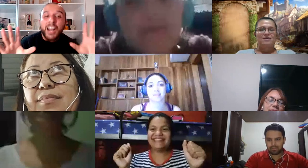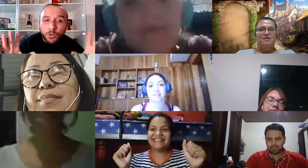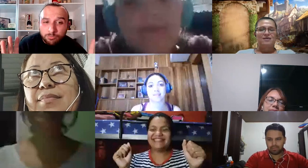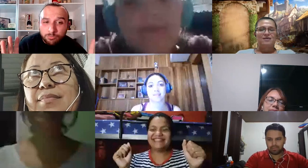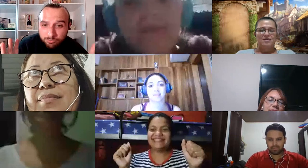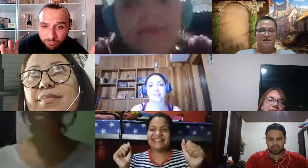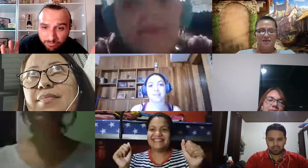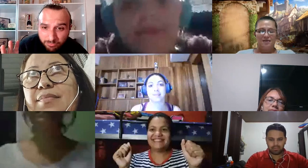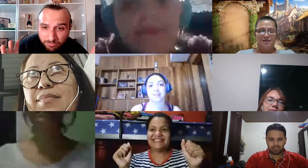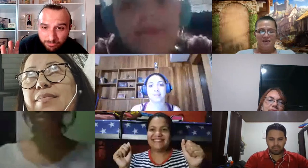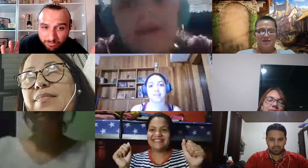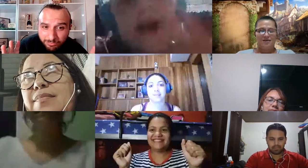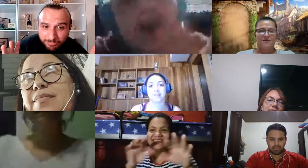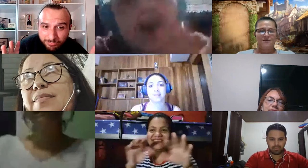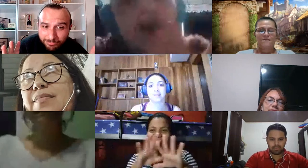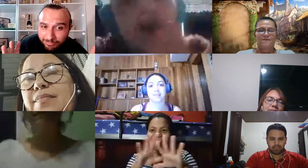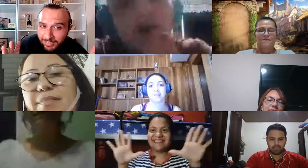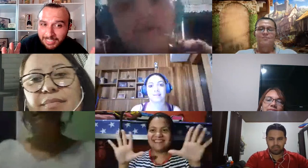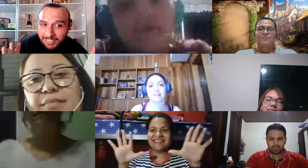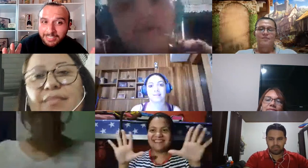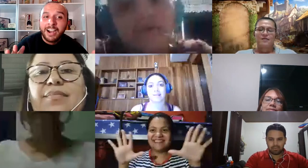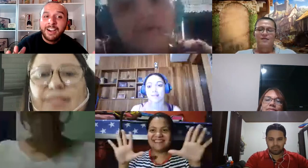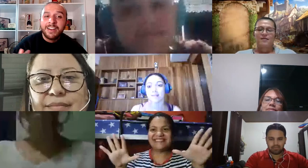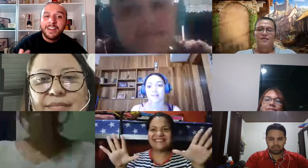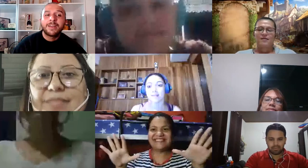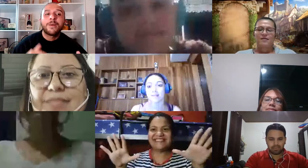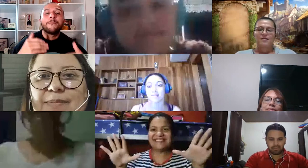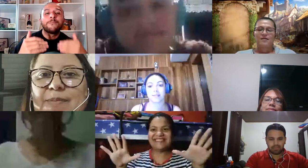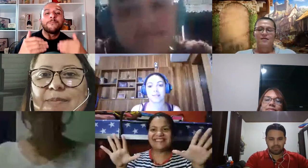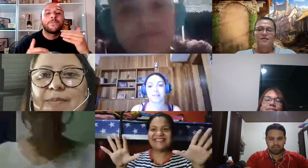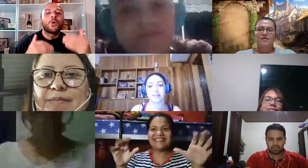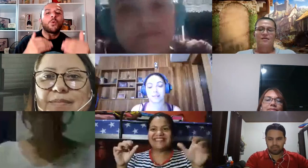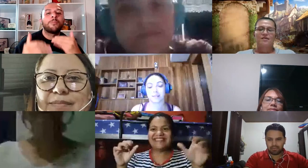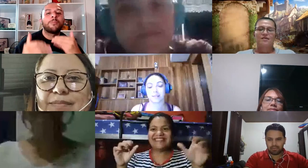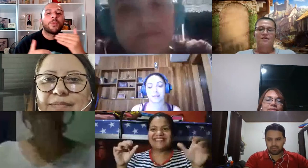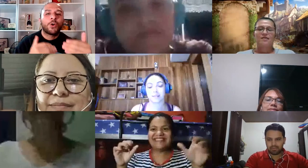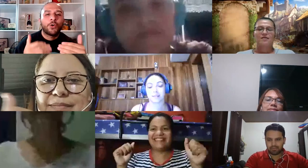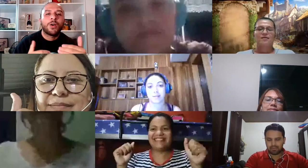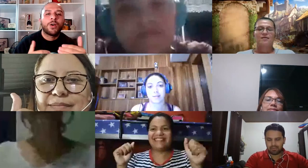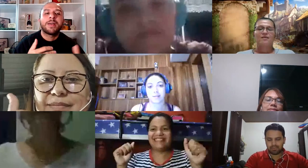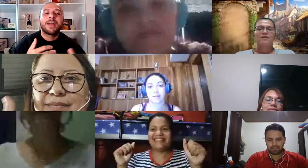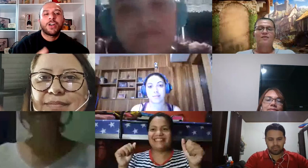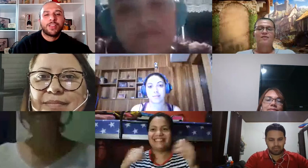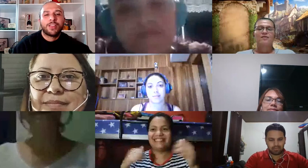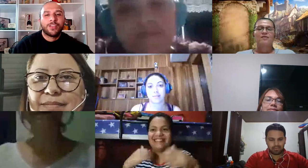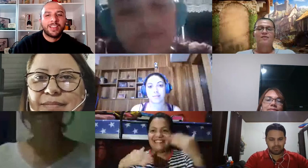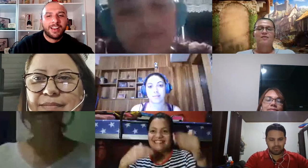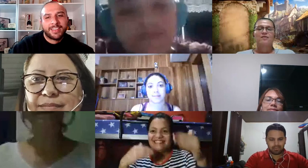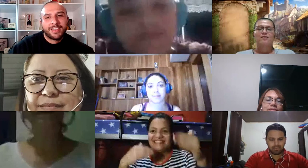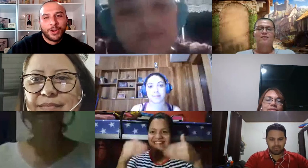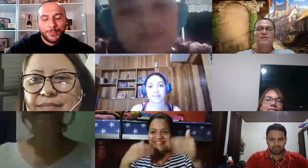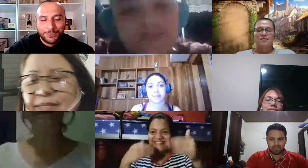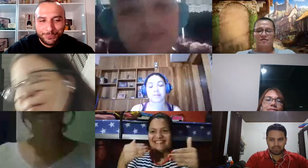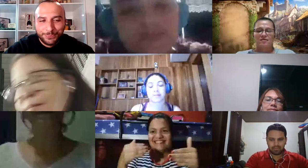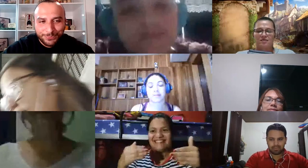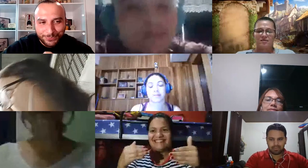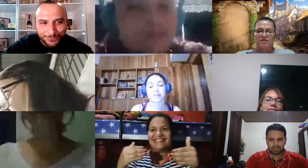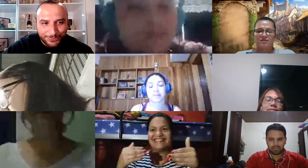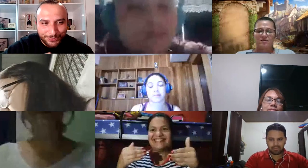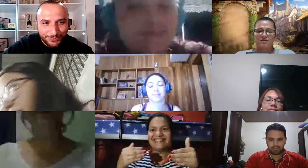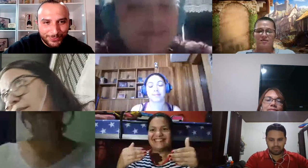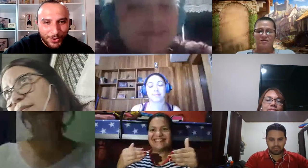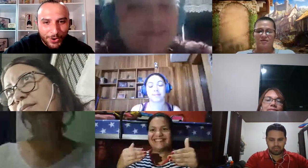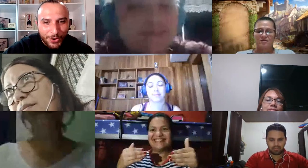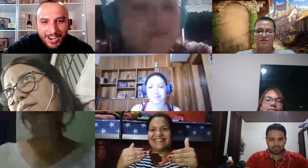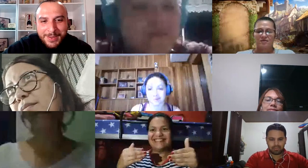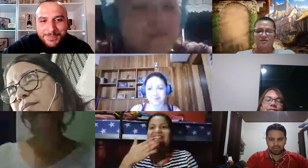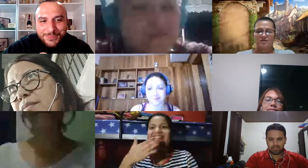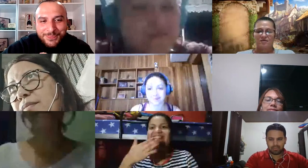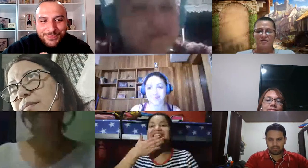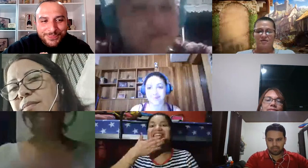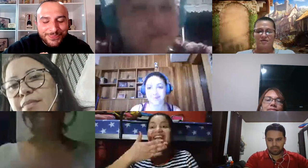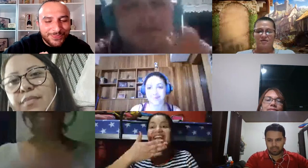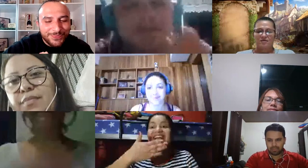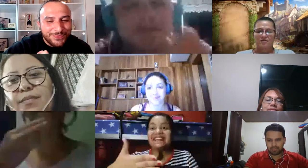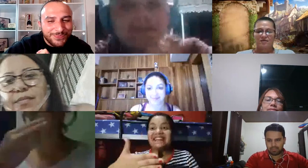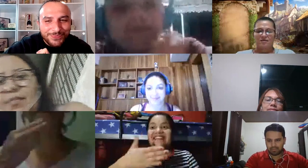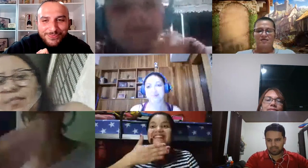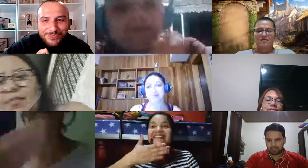Hágalo. Y va a ver, poco a poco va mejorando. ¿Ok?